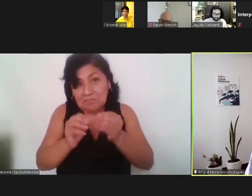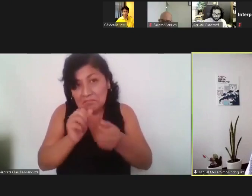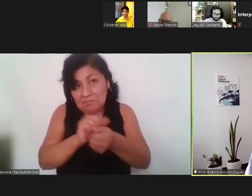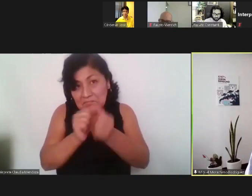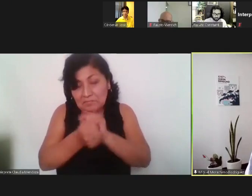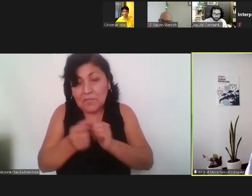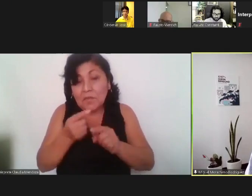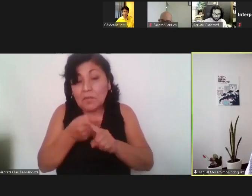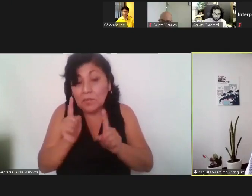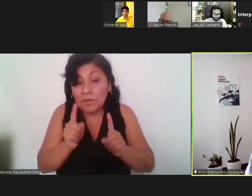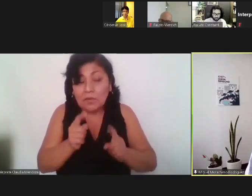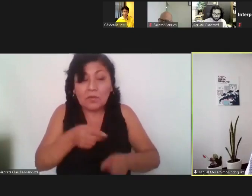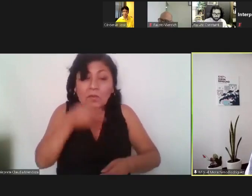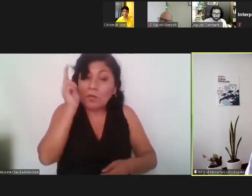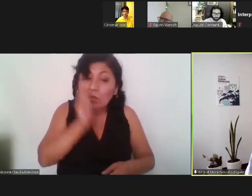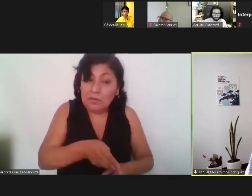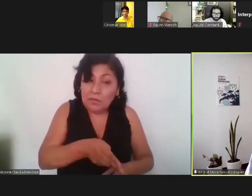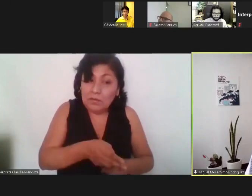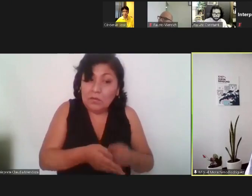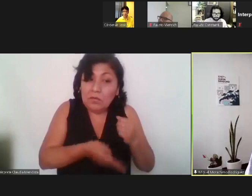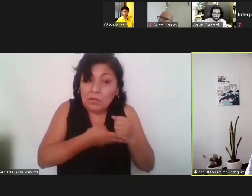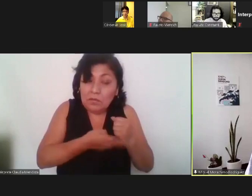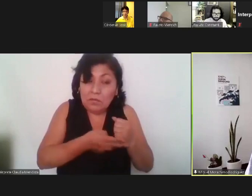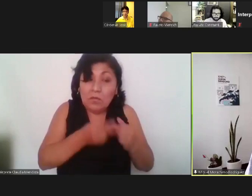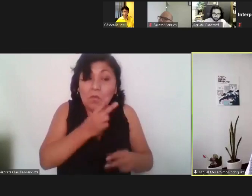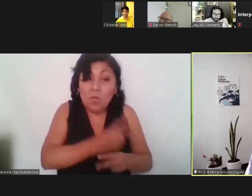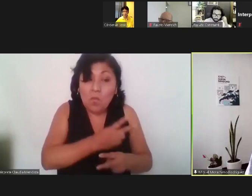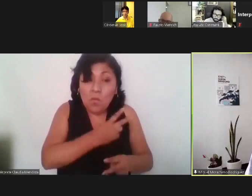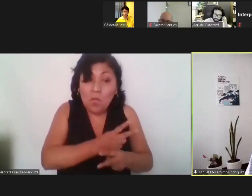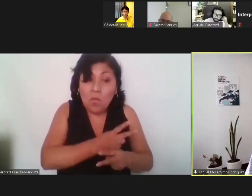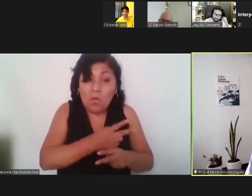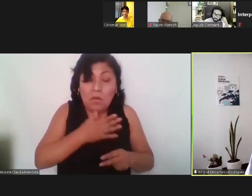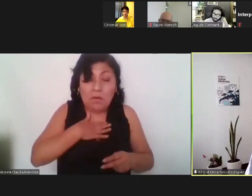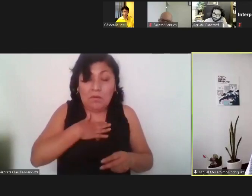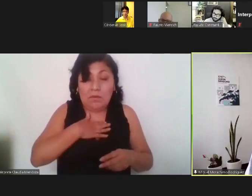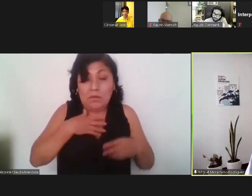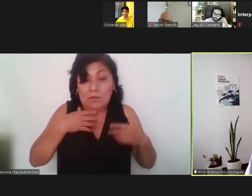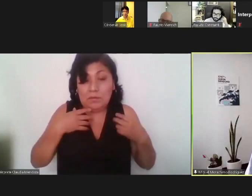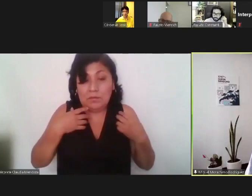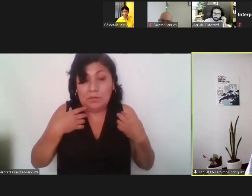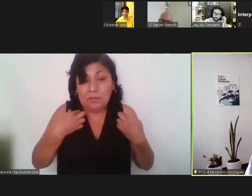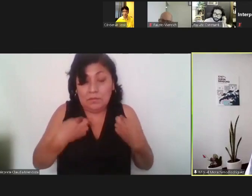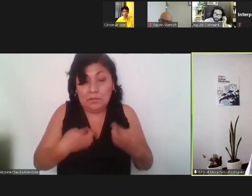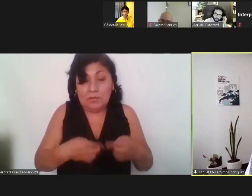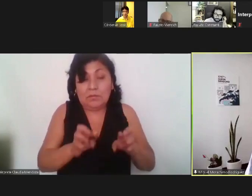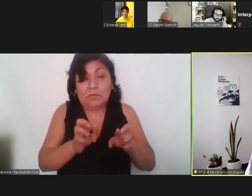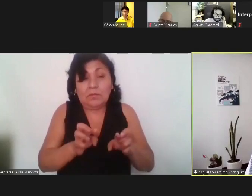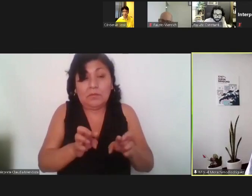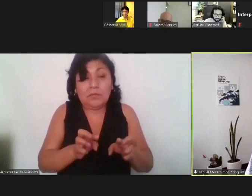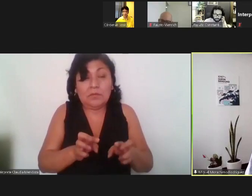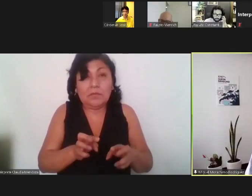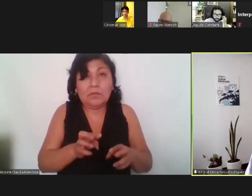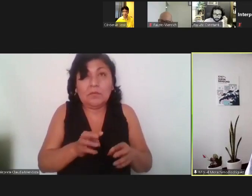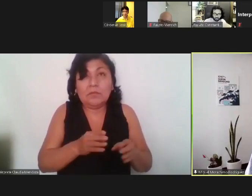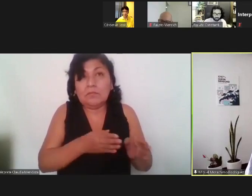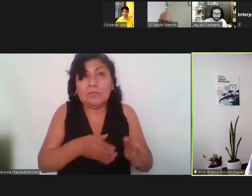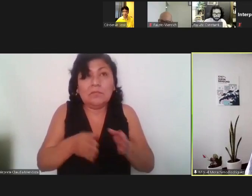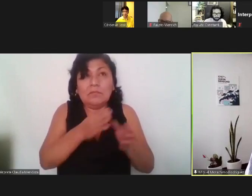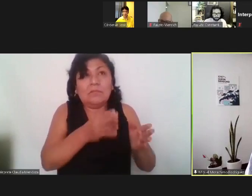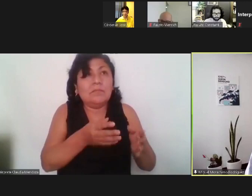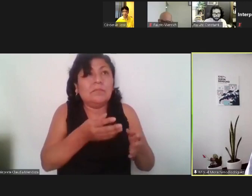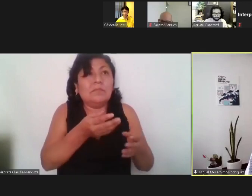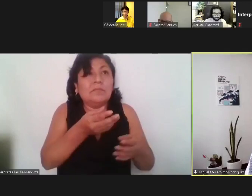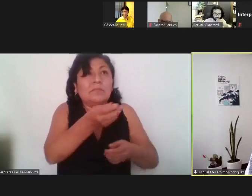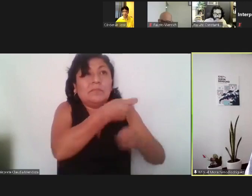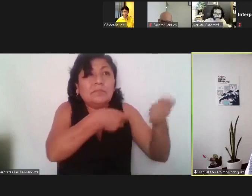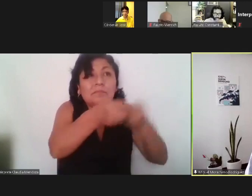o guardándome otros derechos que tienen que ver con el modelo de negocio que yo pienso implementar o algo así. Entonces,